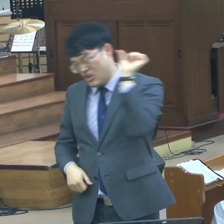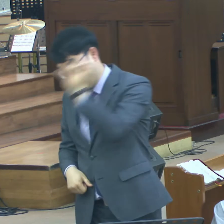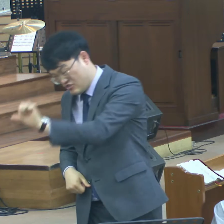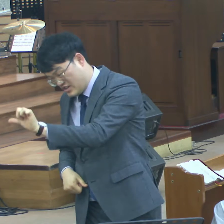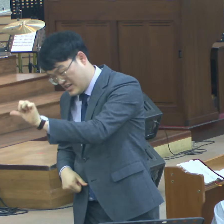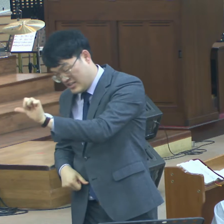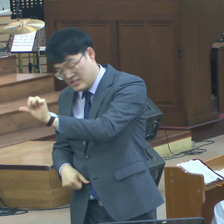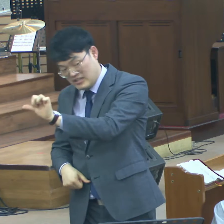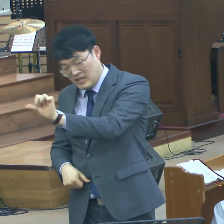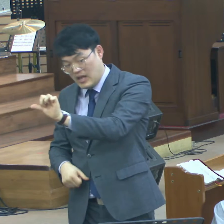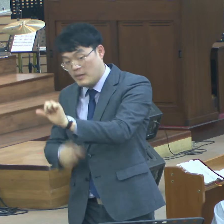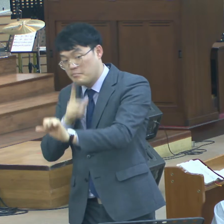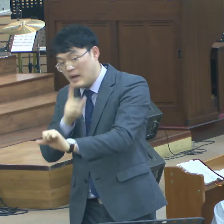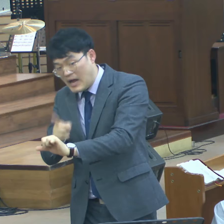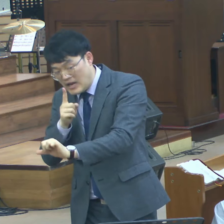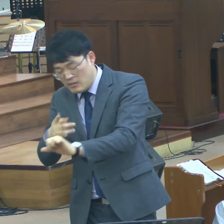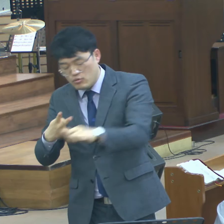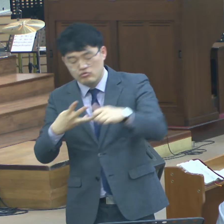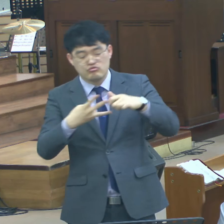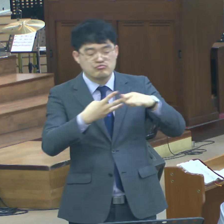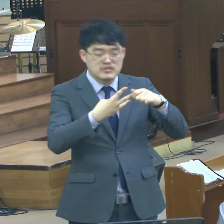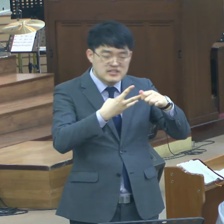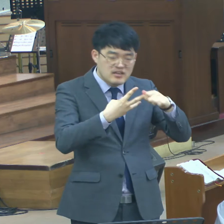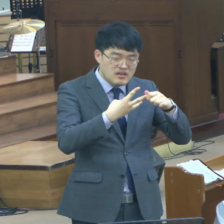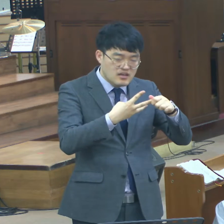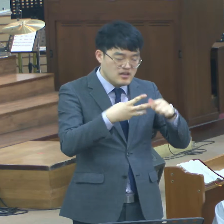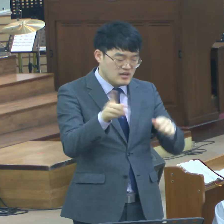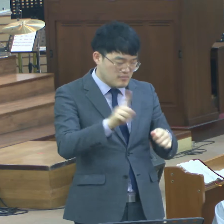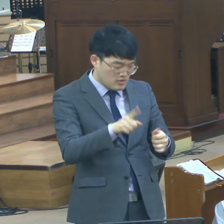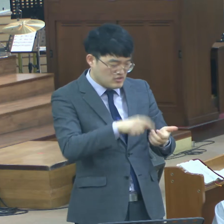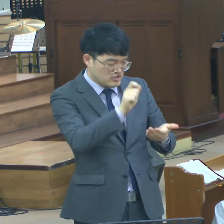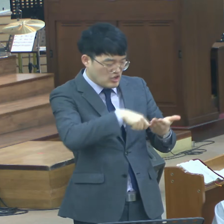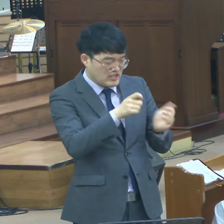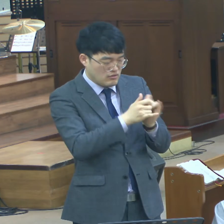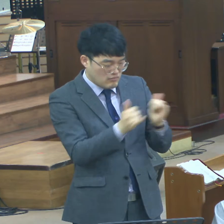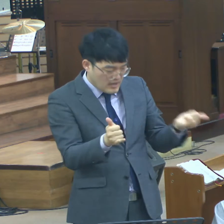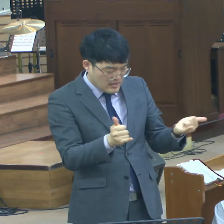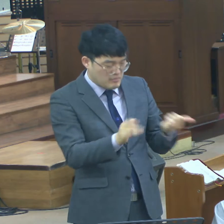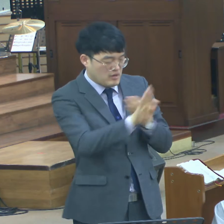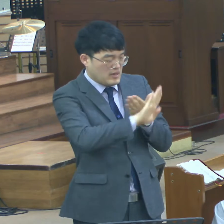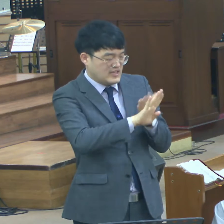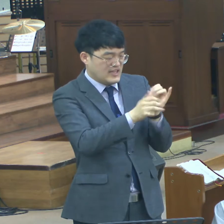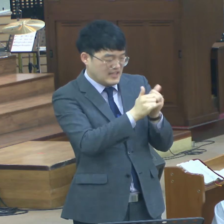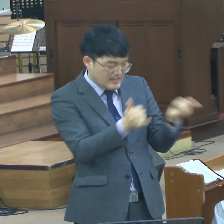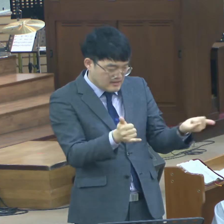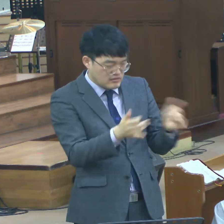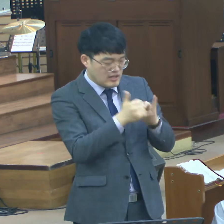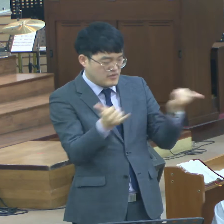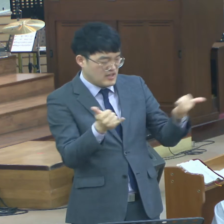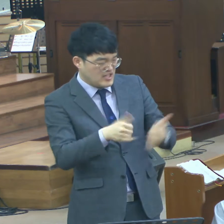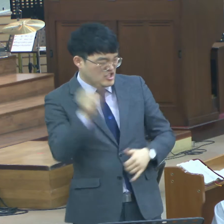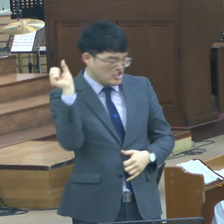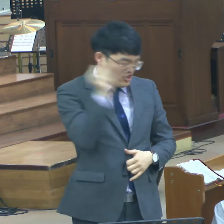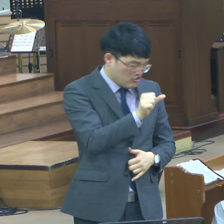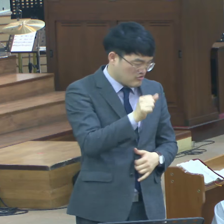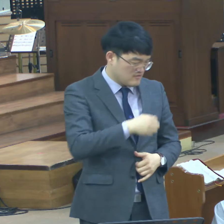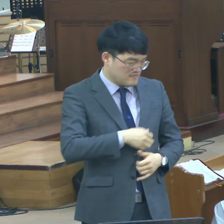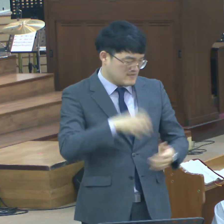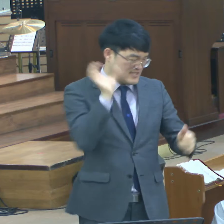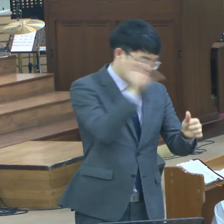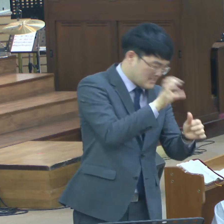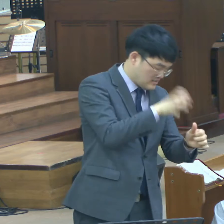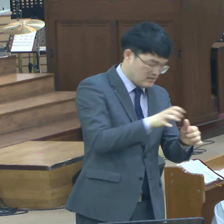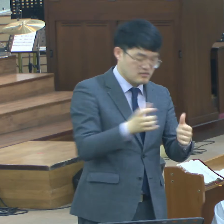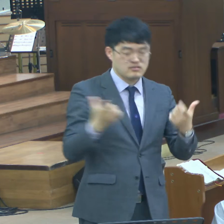이 속에 뭔가 있다는 거예요. 성전에 올라가서 돈 바꾸고 비둘기 팔고